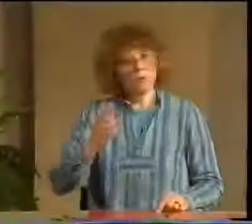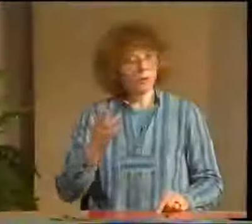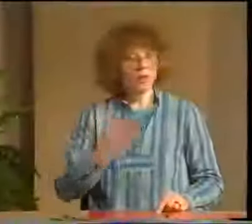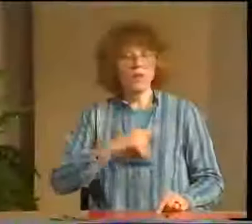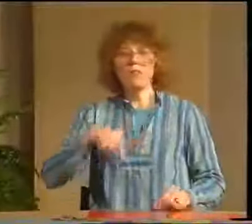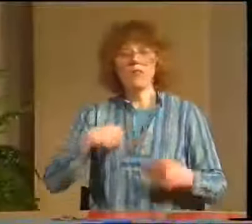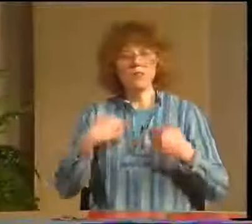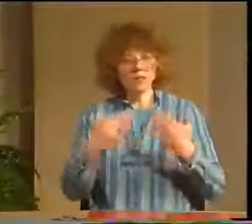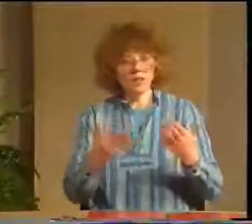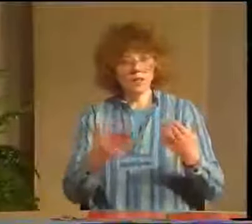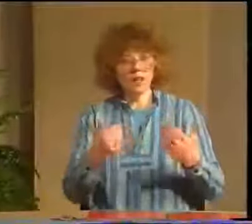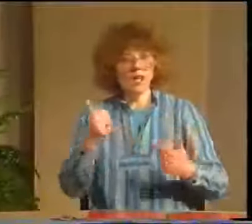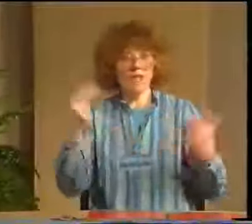Nu vil vi vise en vild.